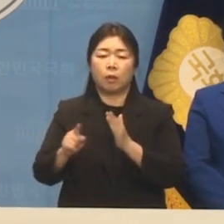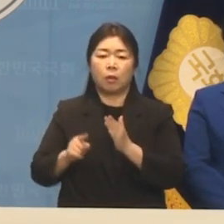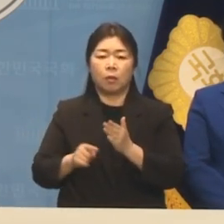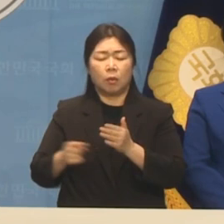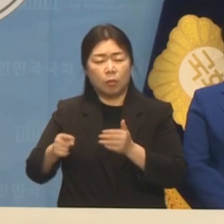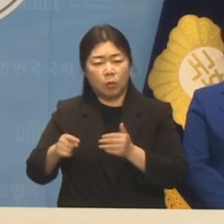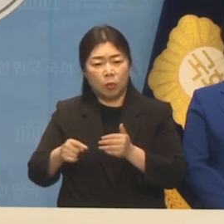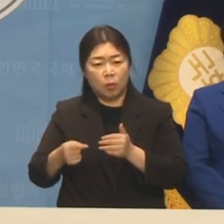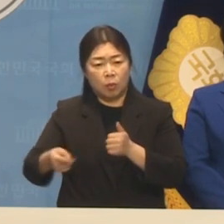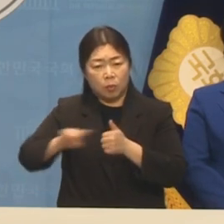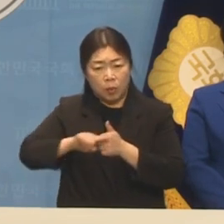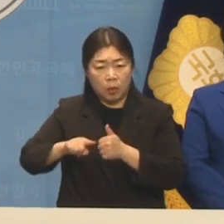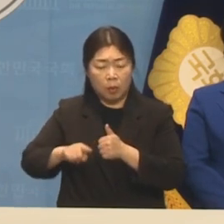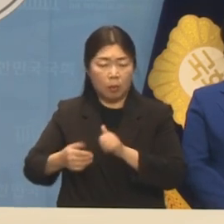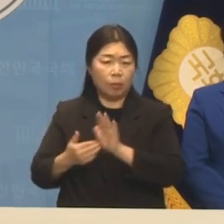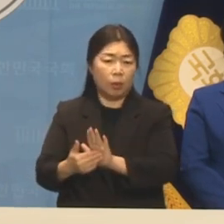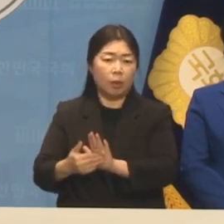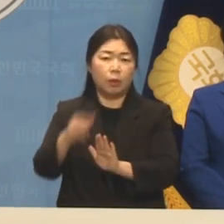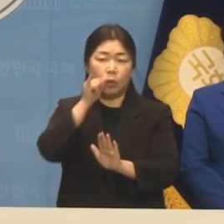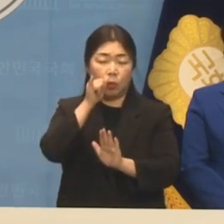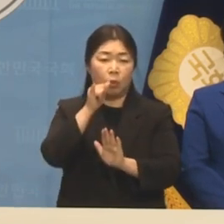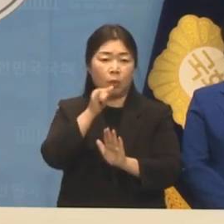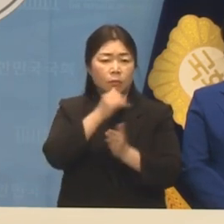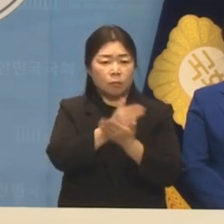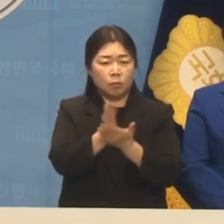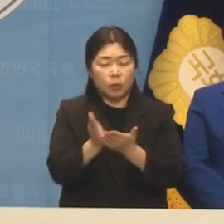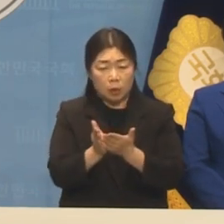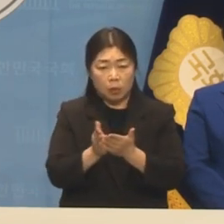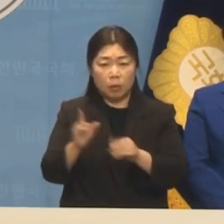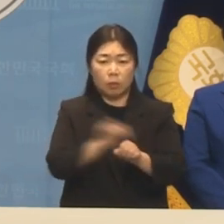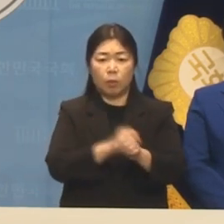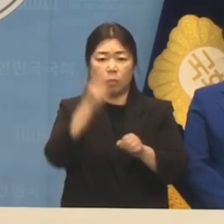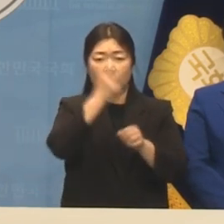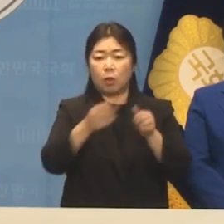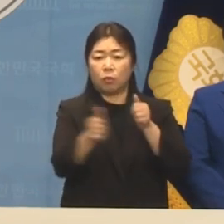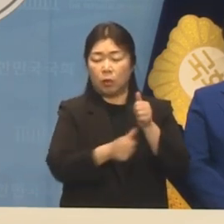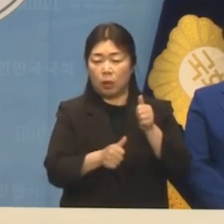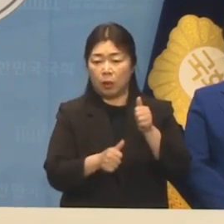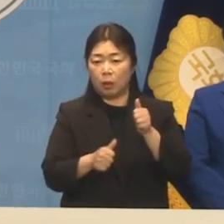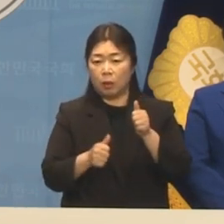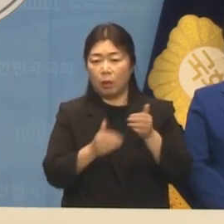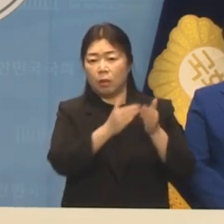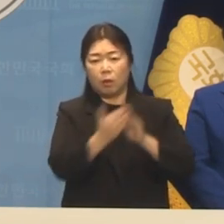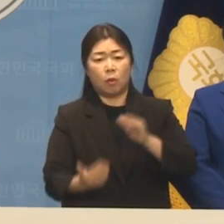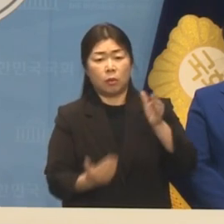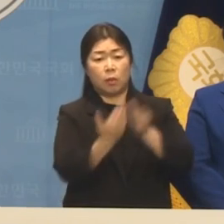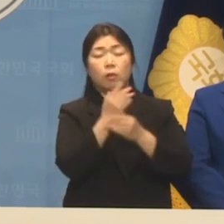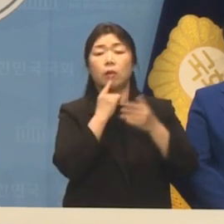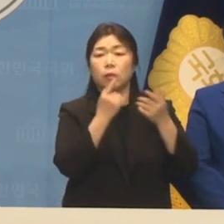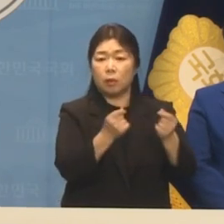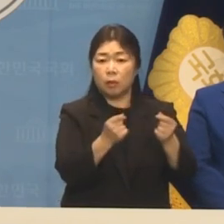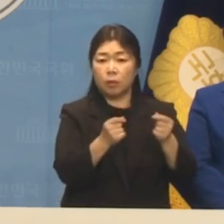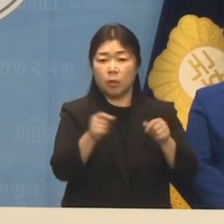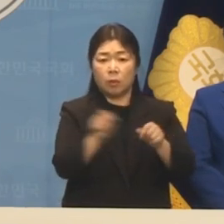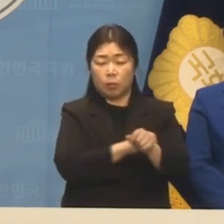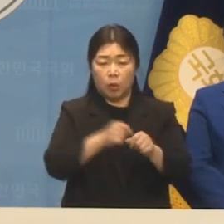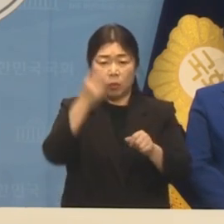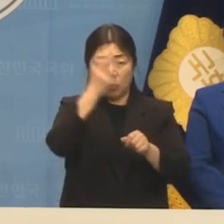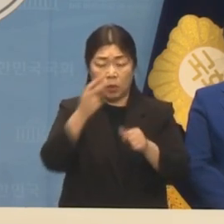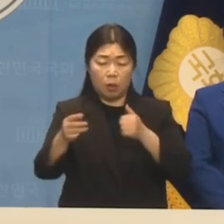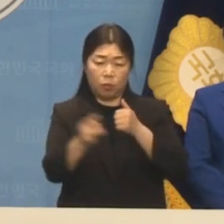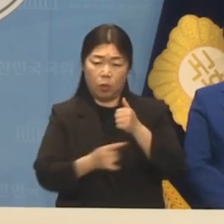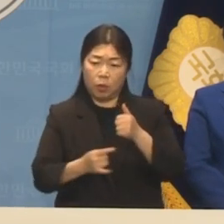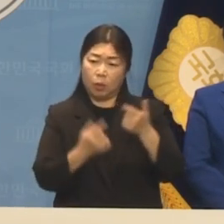없앴다. 특조위 권한이 세월호 참사 등 유사한 사회적 참사 특조위의 권한과